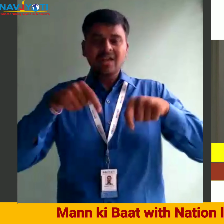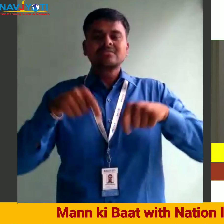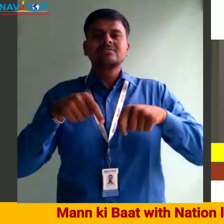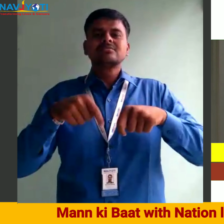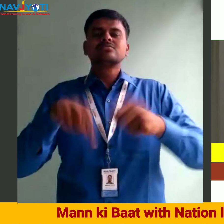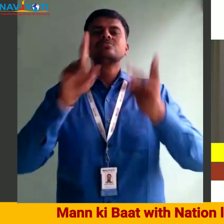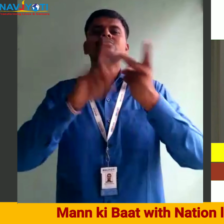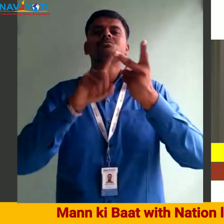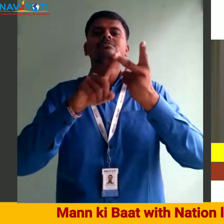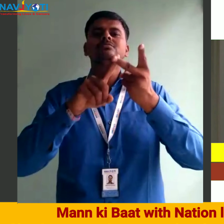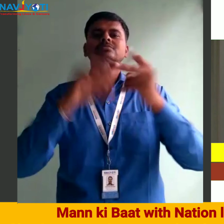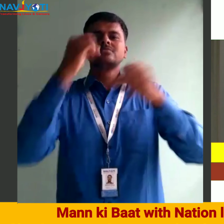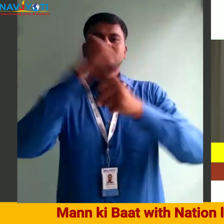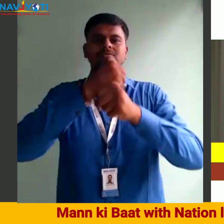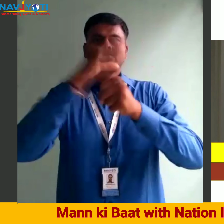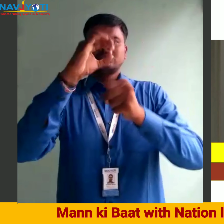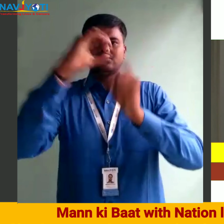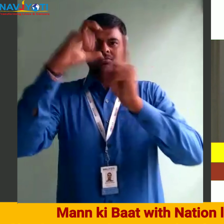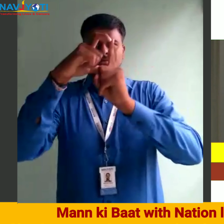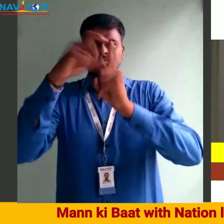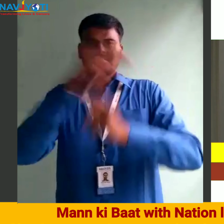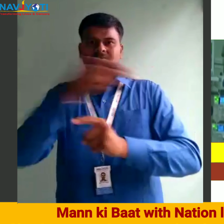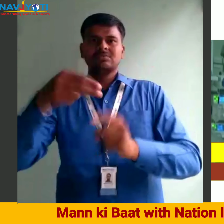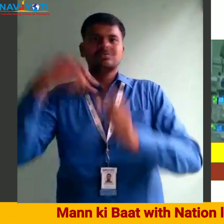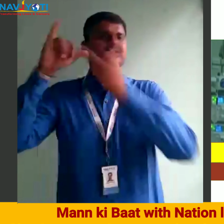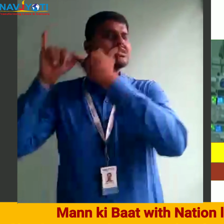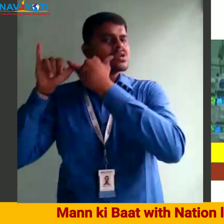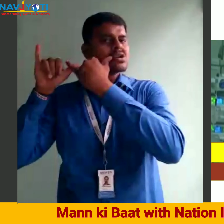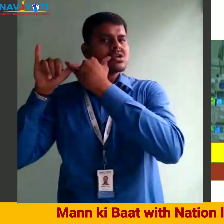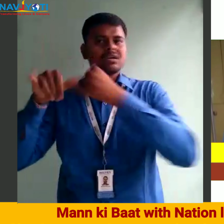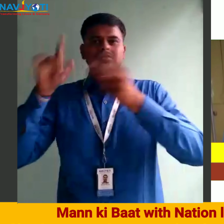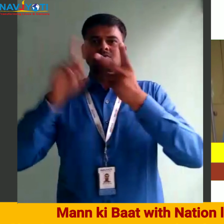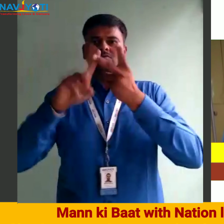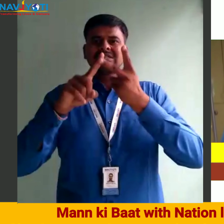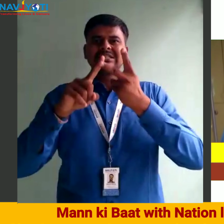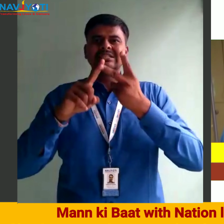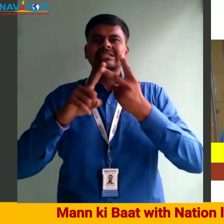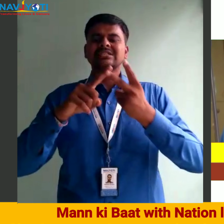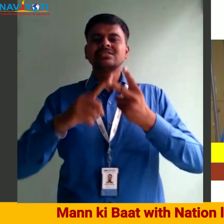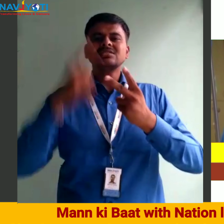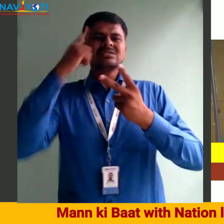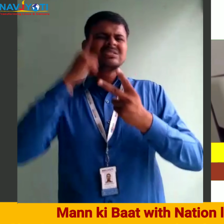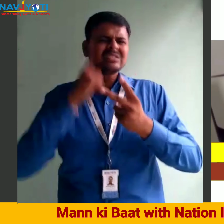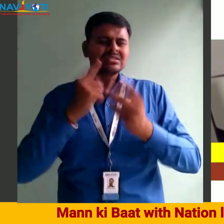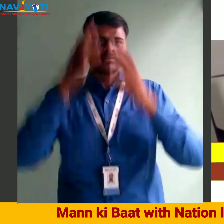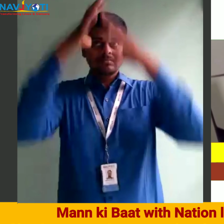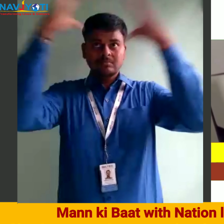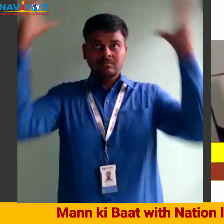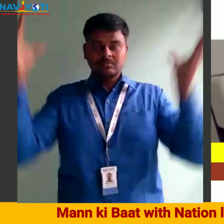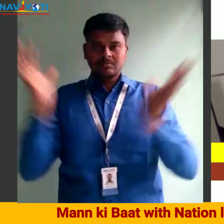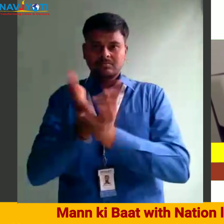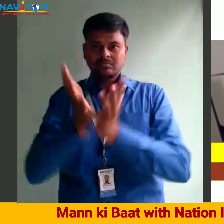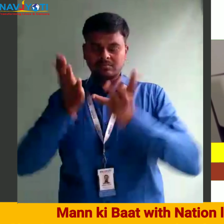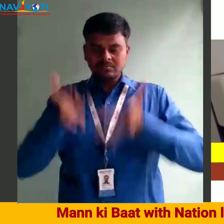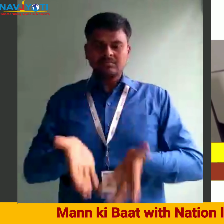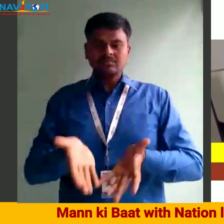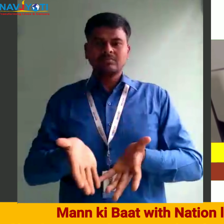बीमारियों का सामना करना पड़े, इनसे लड़ने और जूझने की मानवीय भावनाएं अक्षय